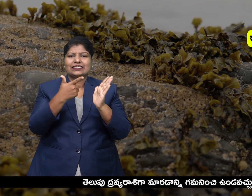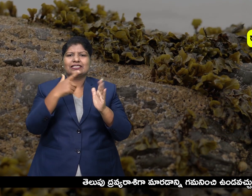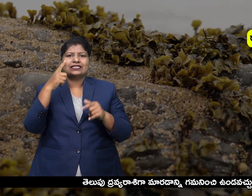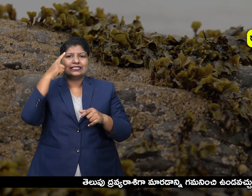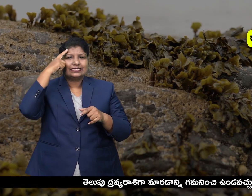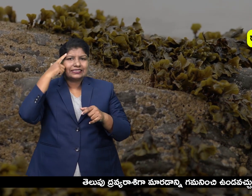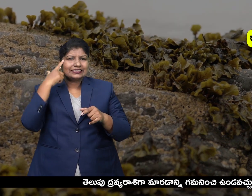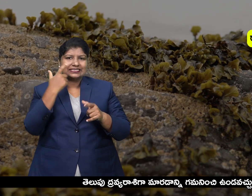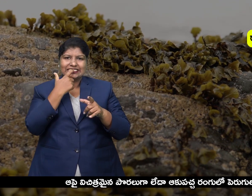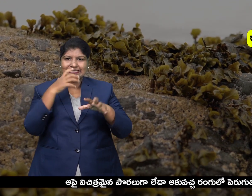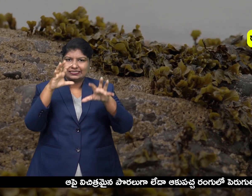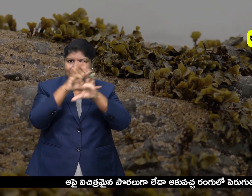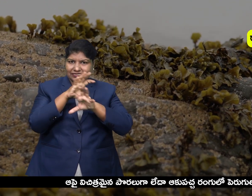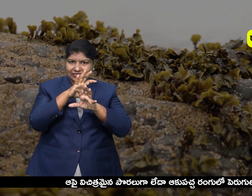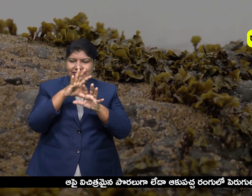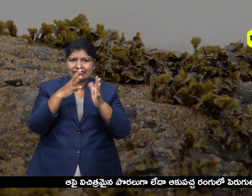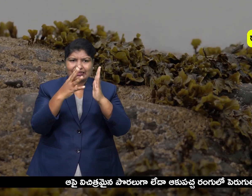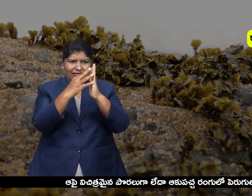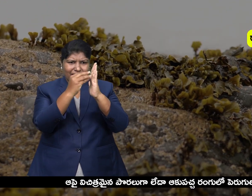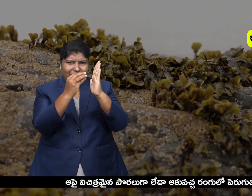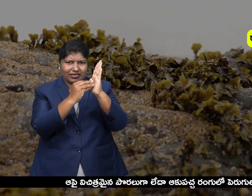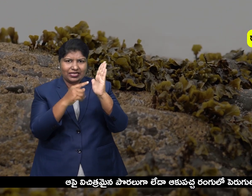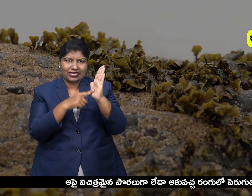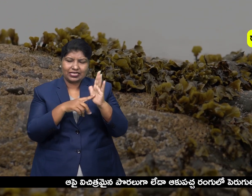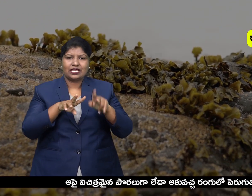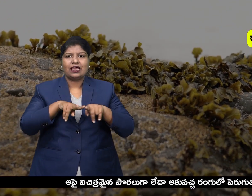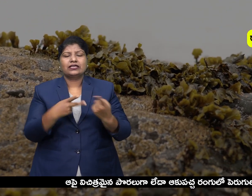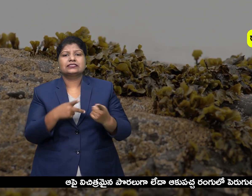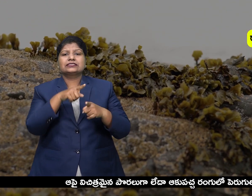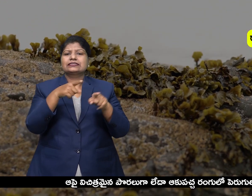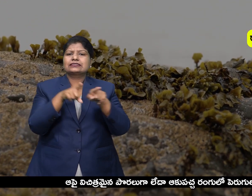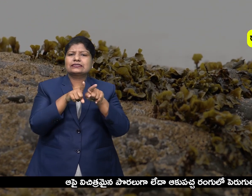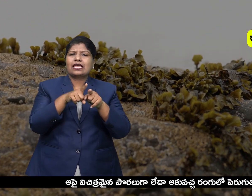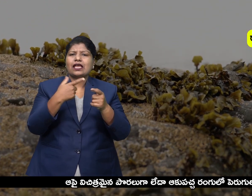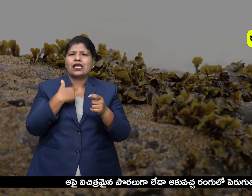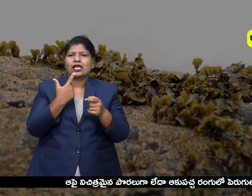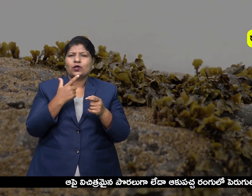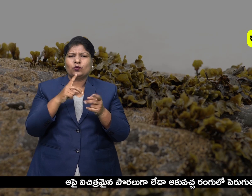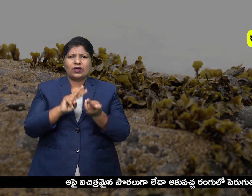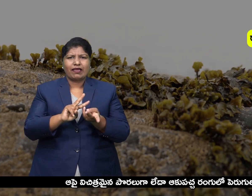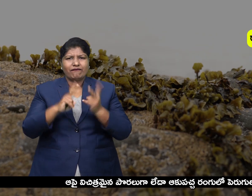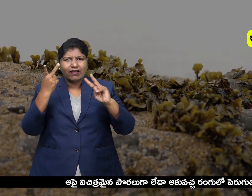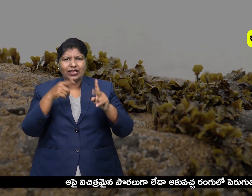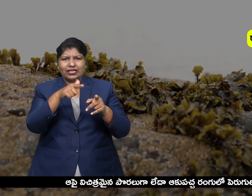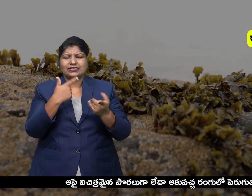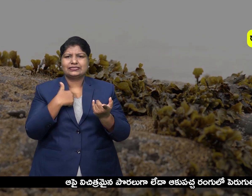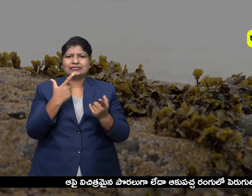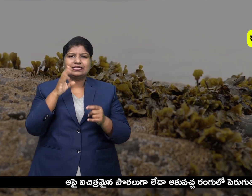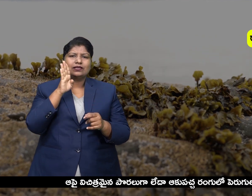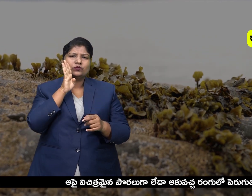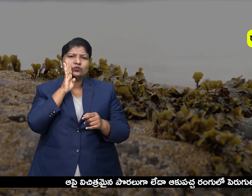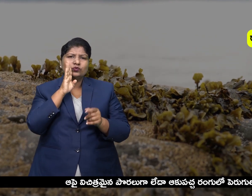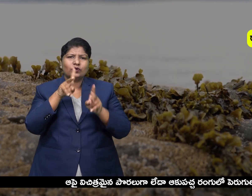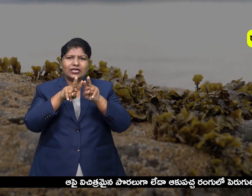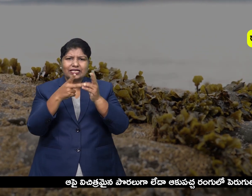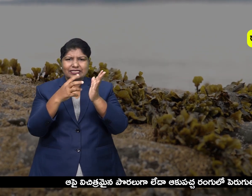ఉండవచ్చు. ఆపై విచిత్రమైన పొరలుగా లేదా ఆకుపచ్చ రంగులో పెరుగుతాయి.